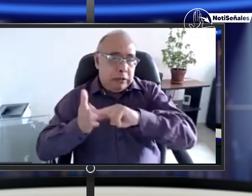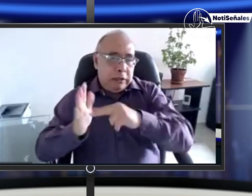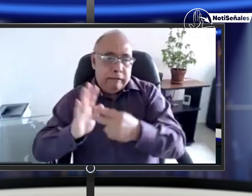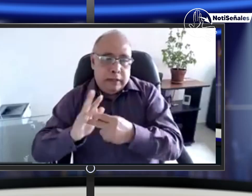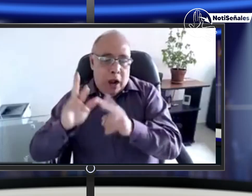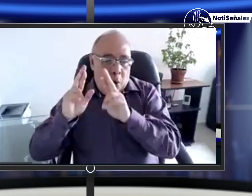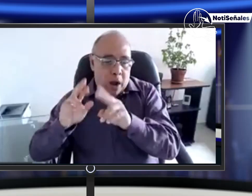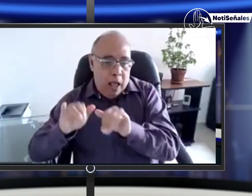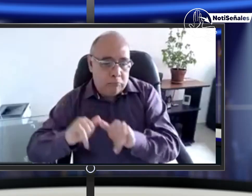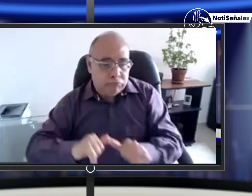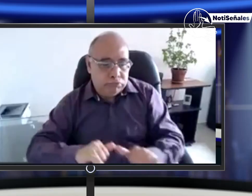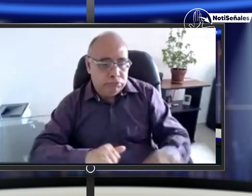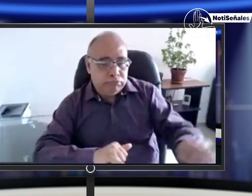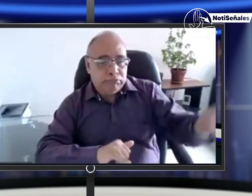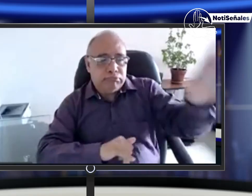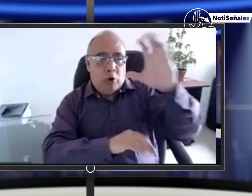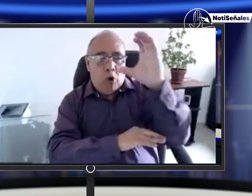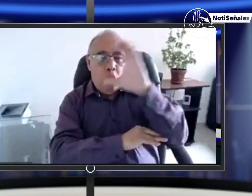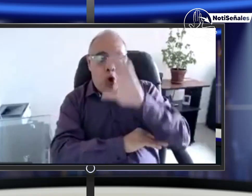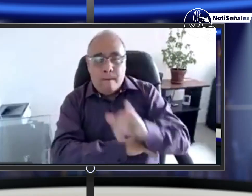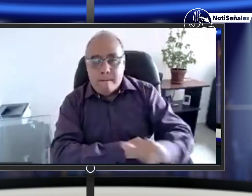actualmente, es